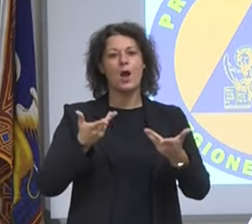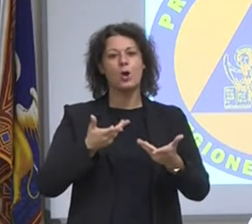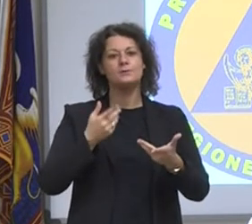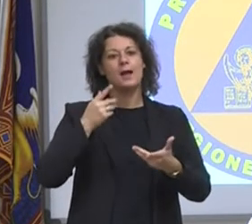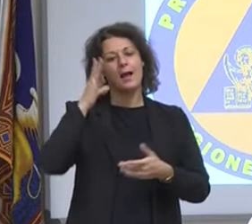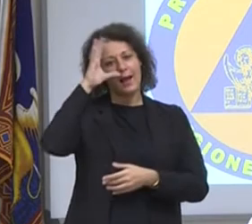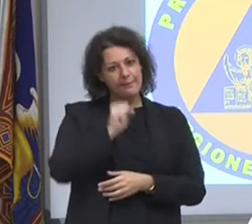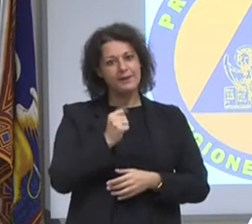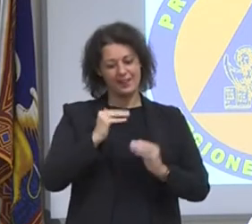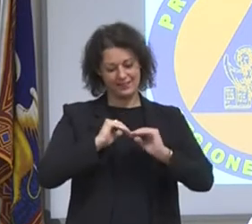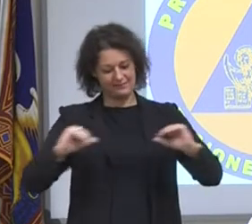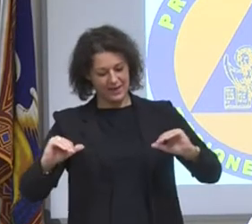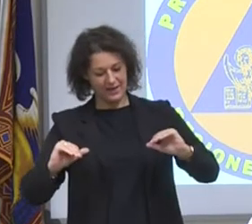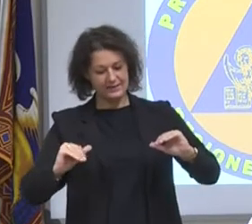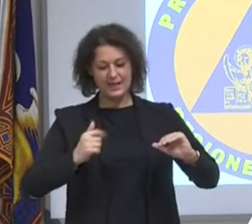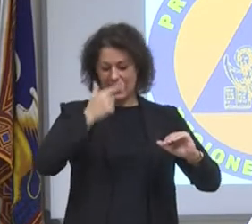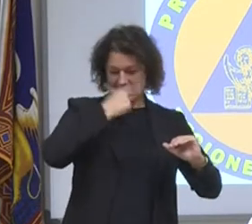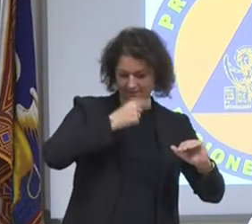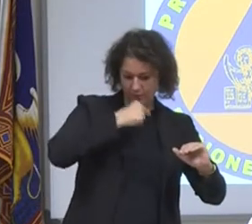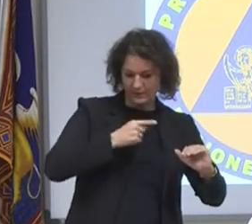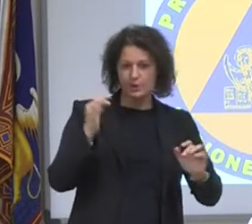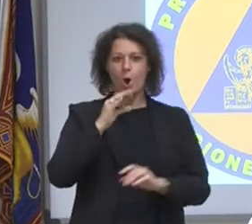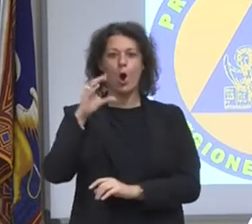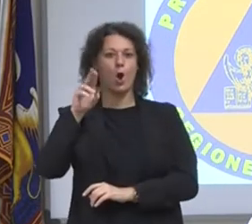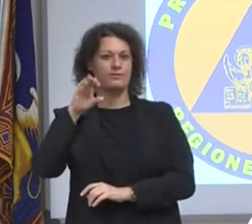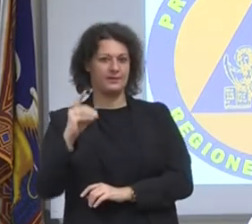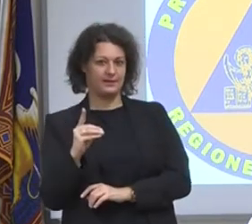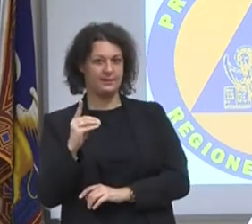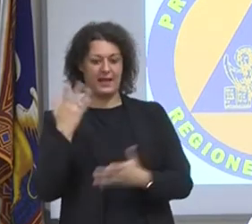quindi semplifica la possibilità di capire a che cosa si possono attribuire i sintomi.